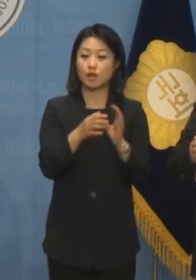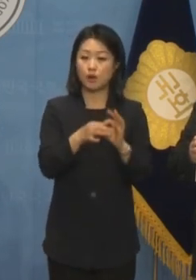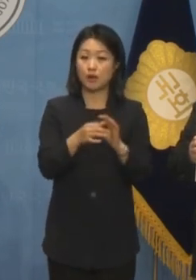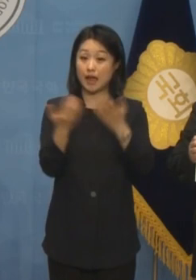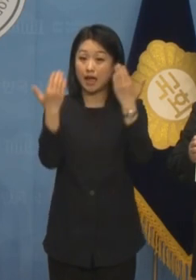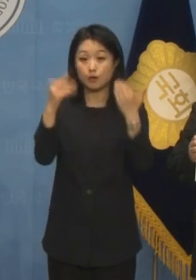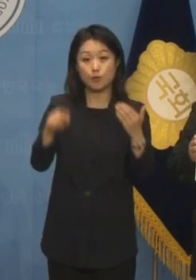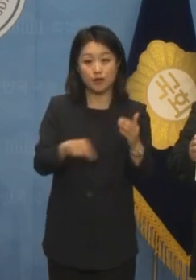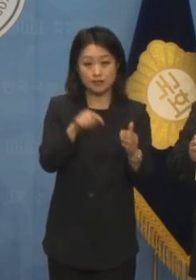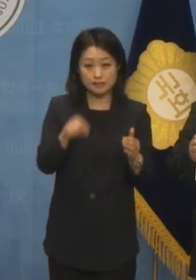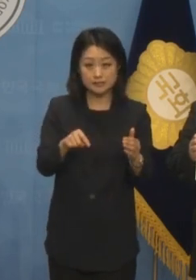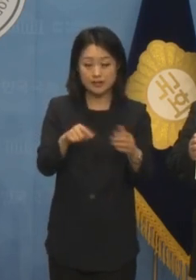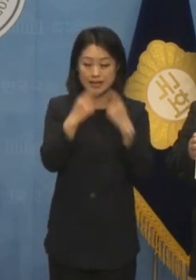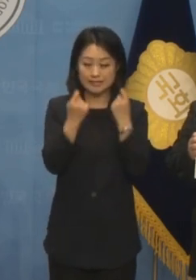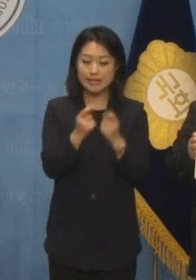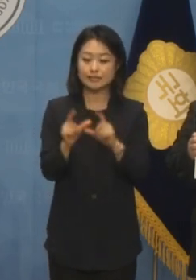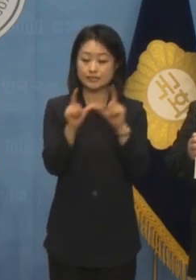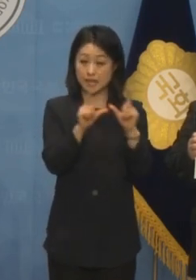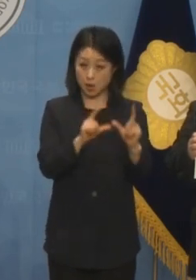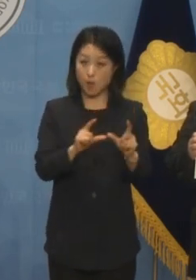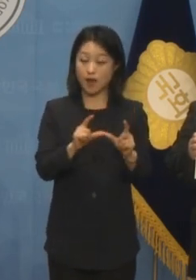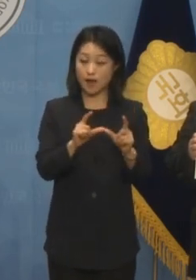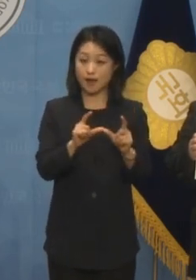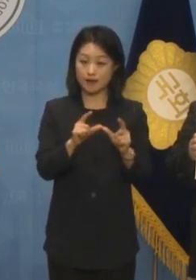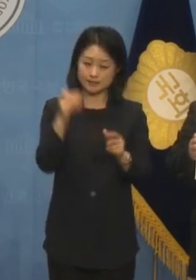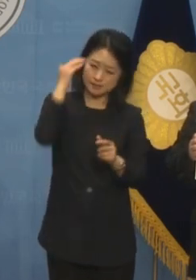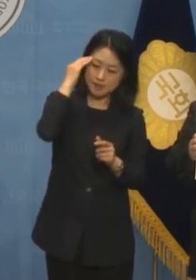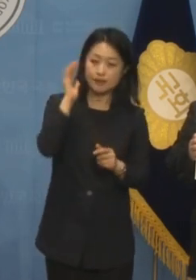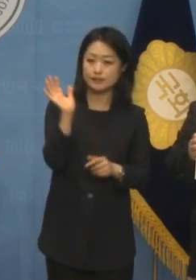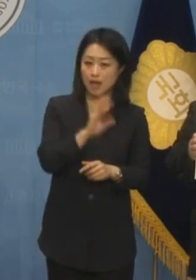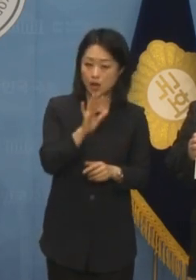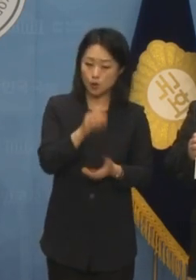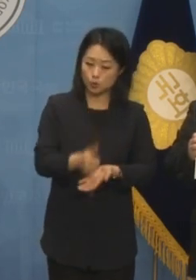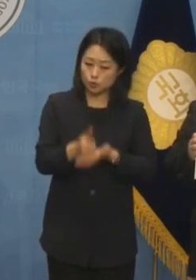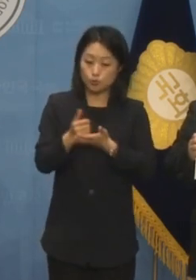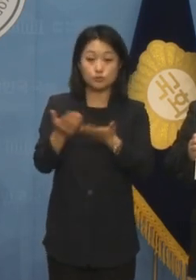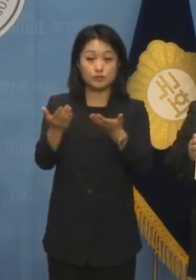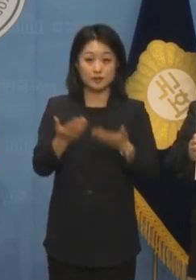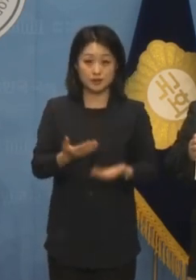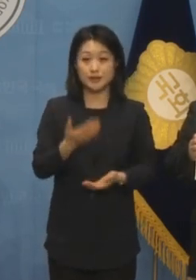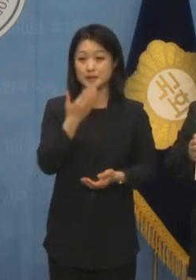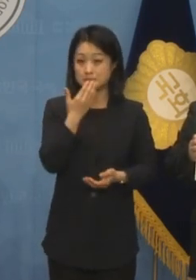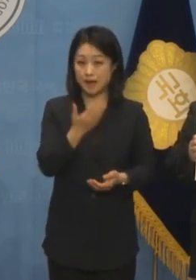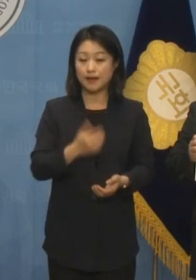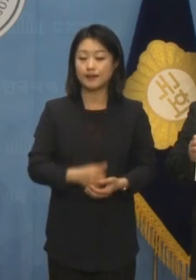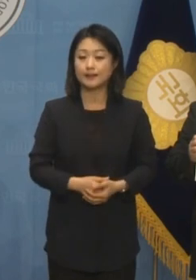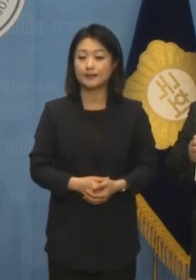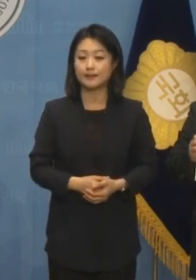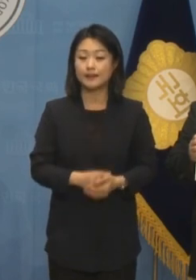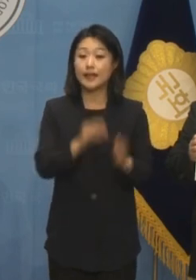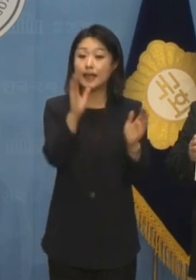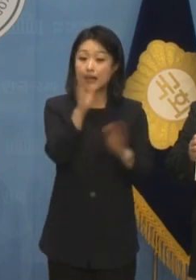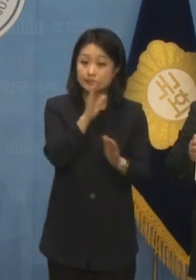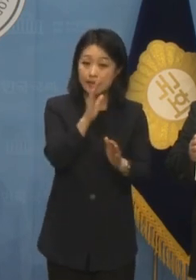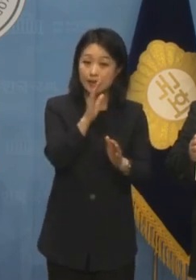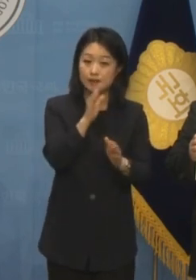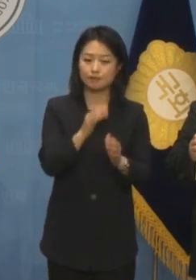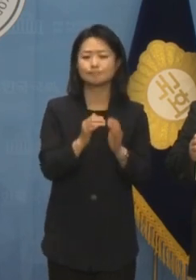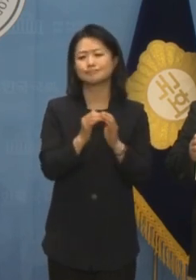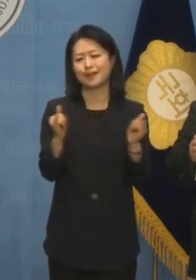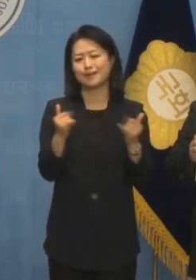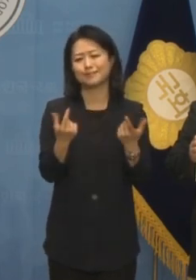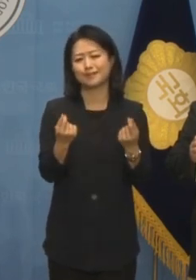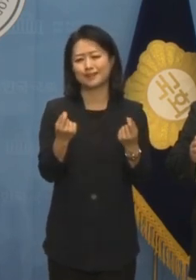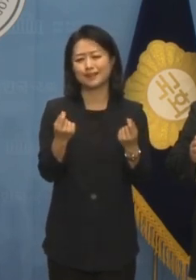학교에서 사생활을 침해받지 않고 존중받을 수 있어야 합니다. 학생도